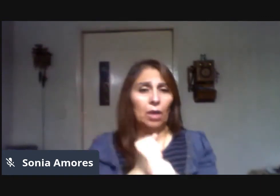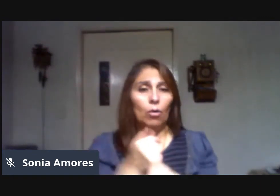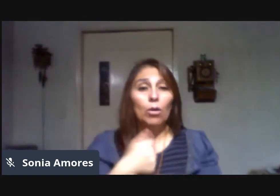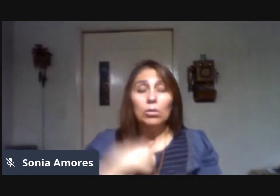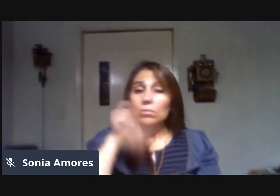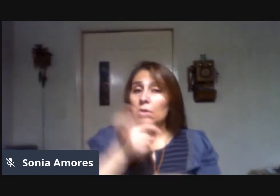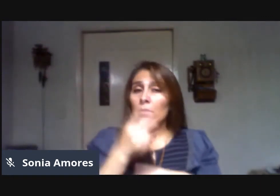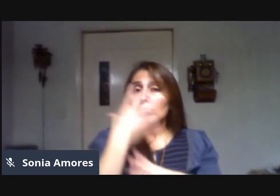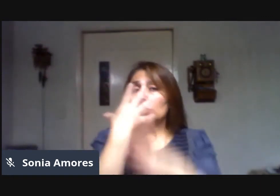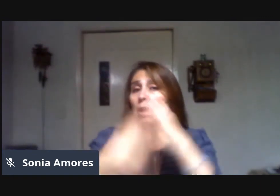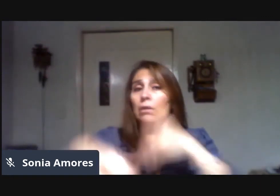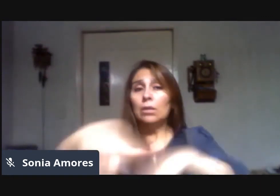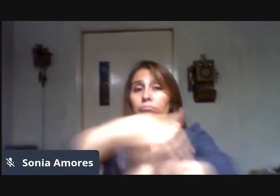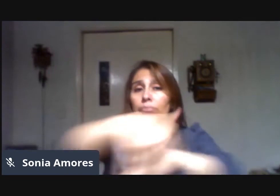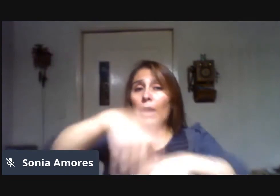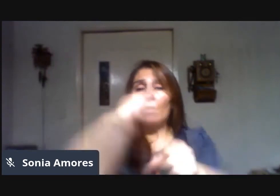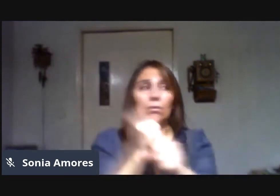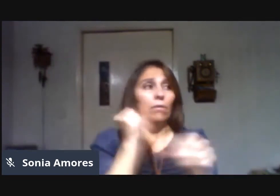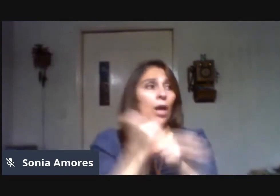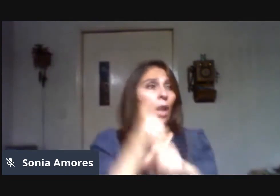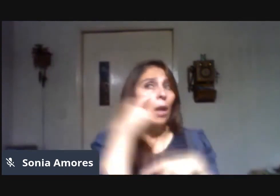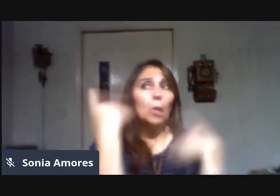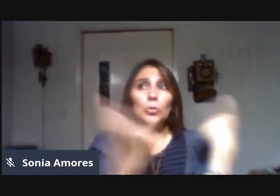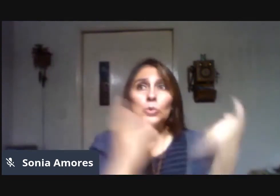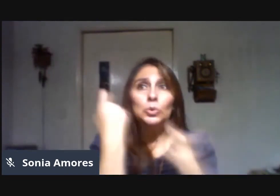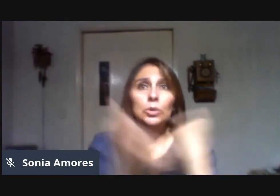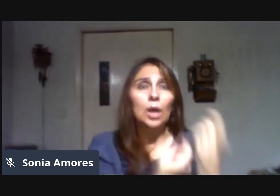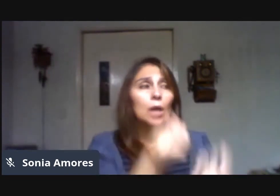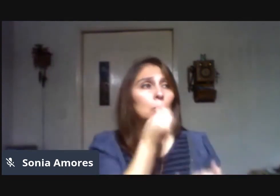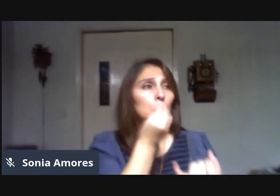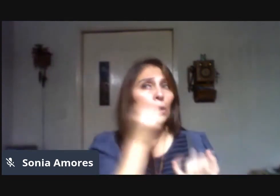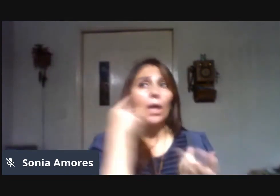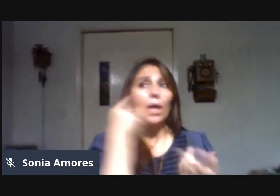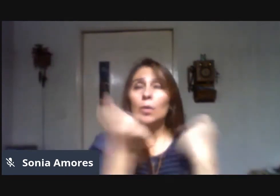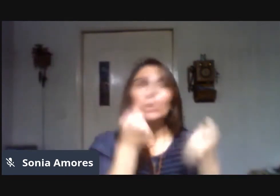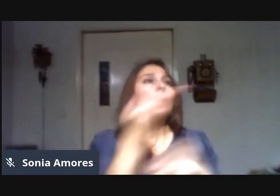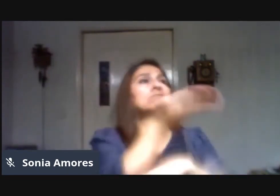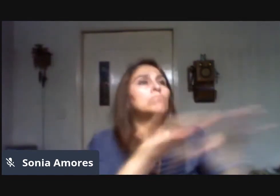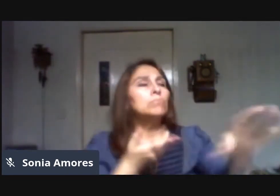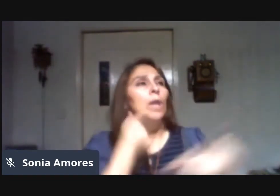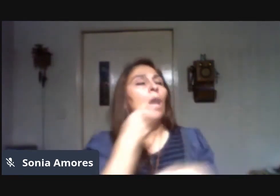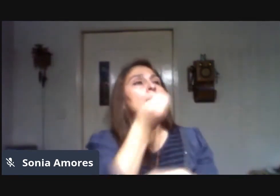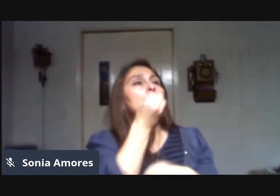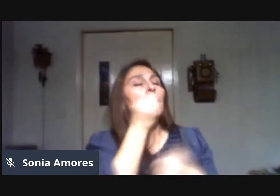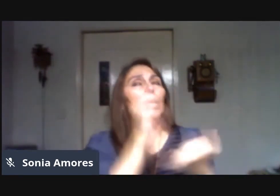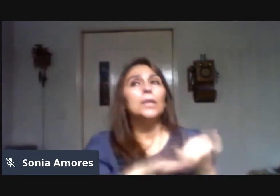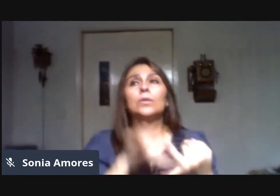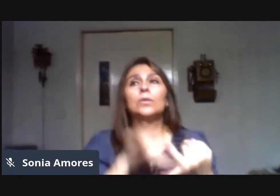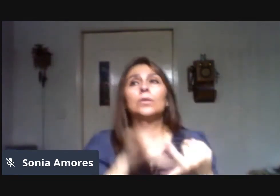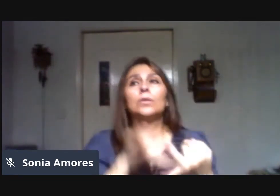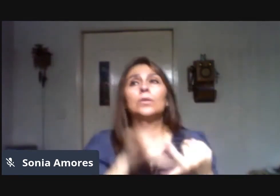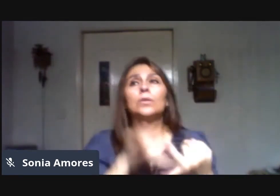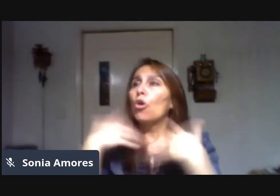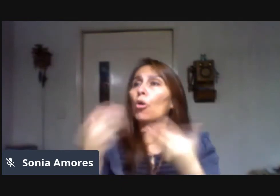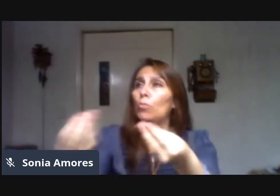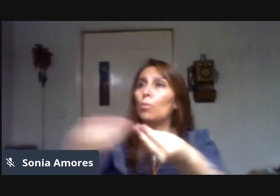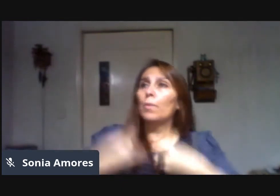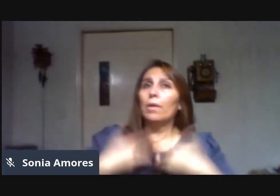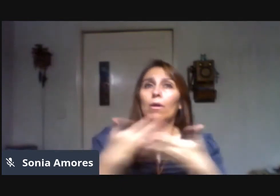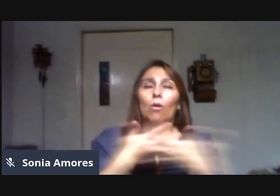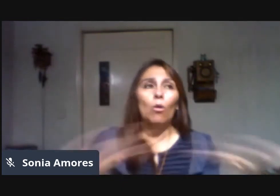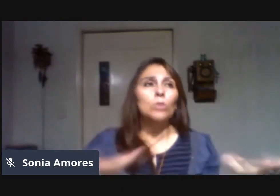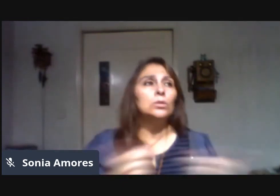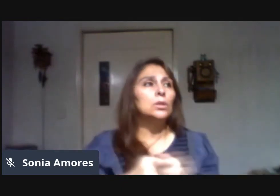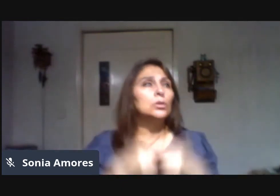calle a rebuscarse, a exigir el alimento, a buscar maneras de tener